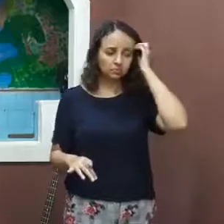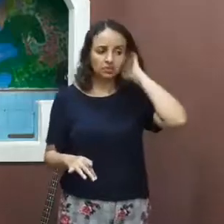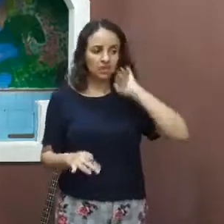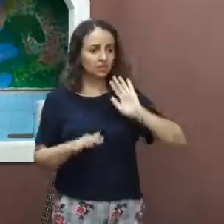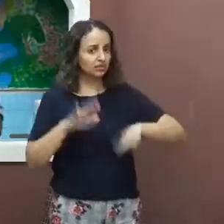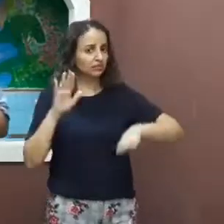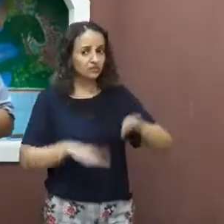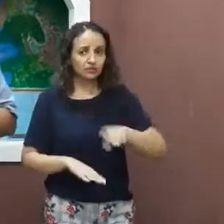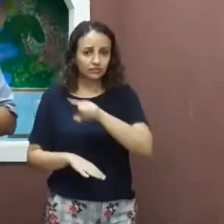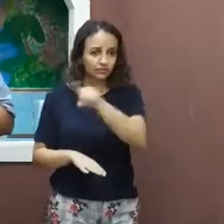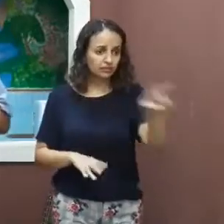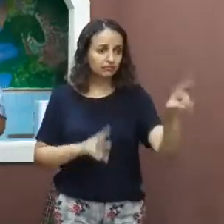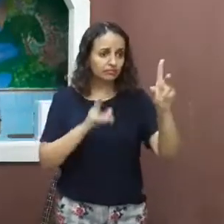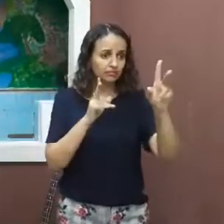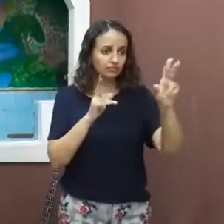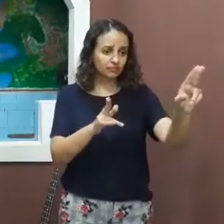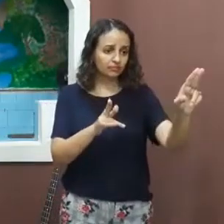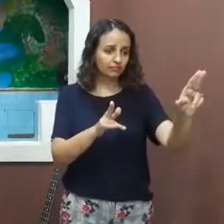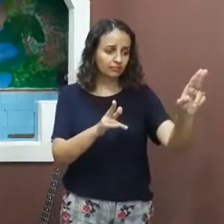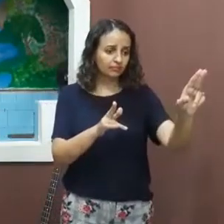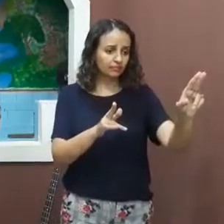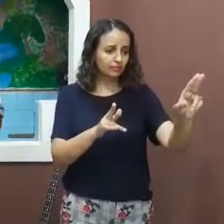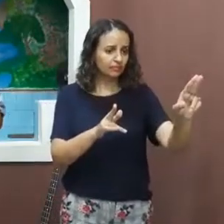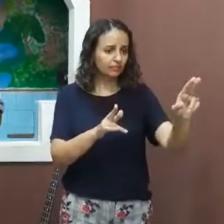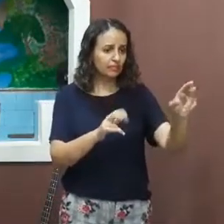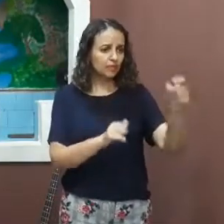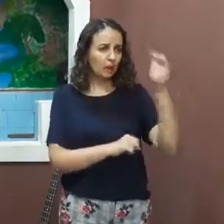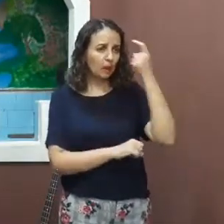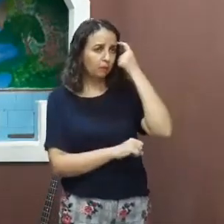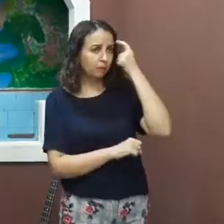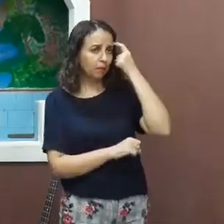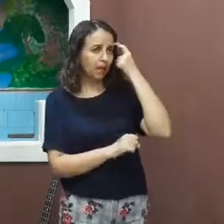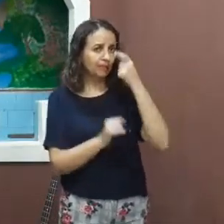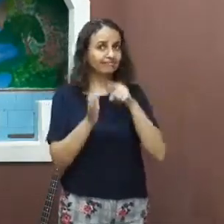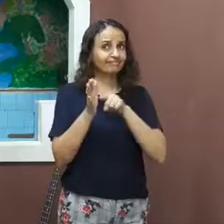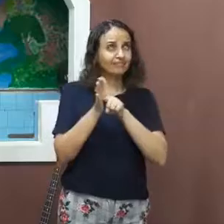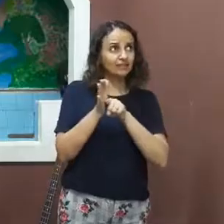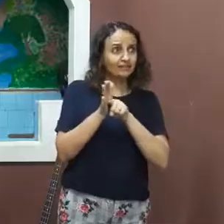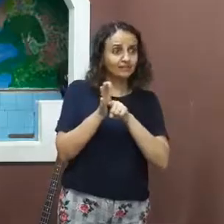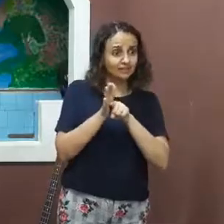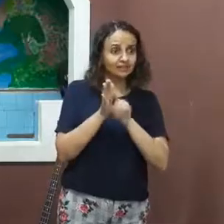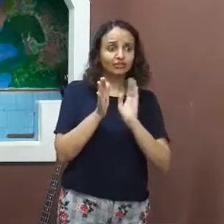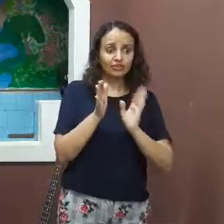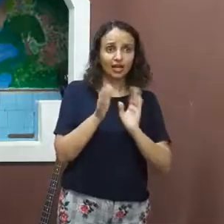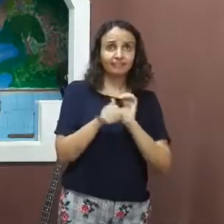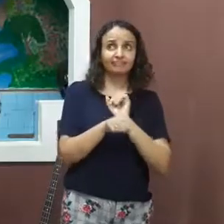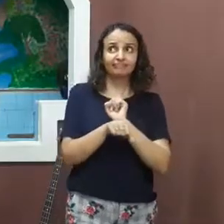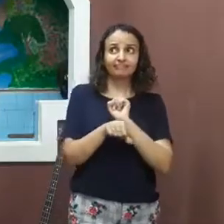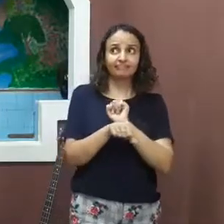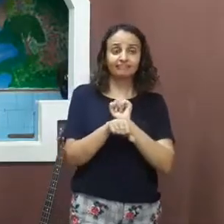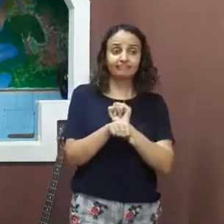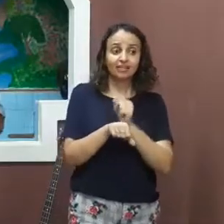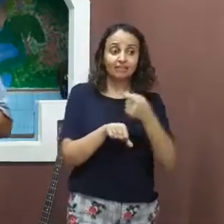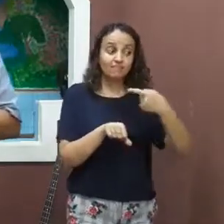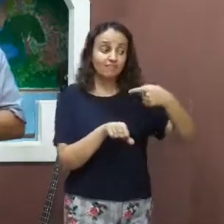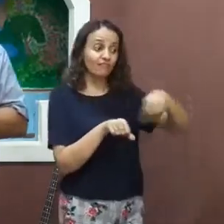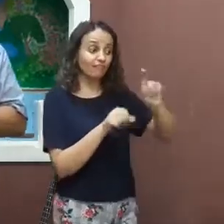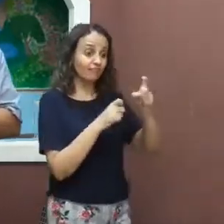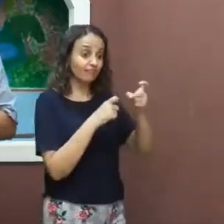com essa dor, talvez você está esperando exames, talvez você foi ao médico